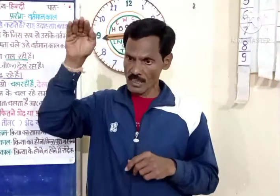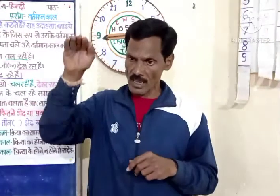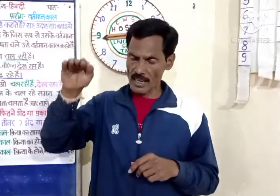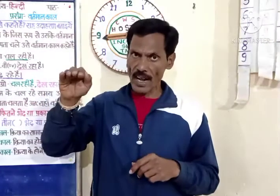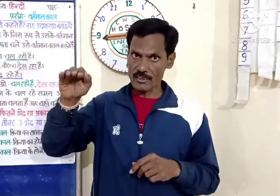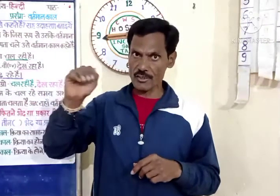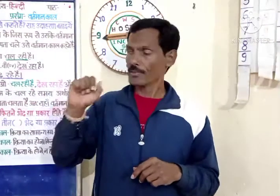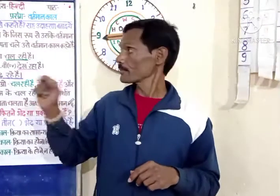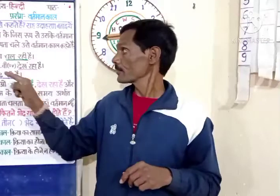राज